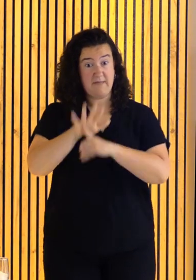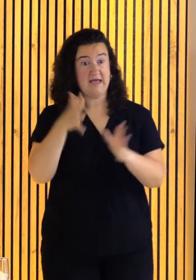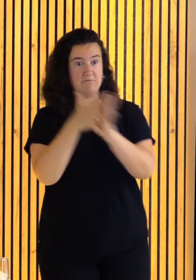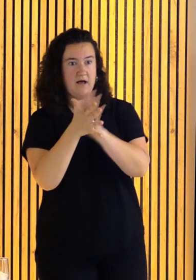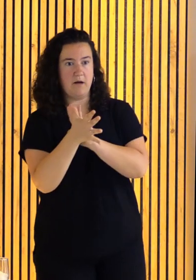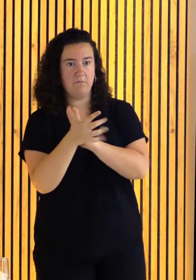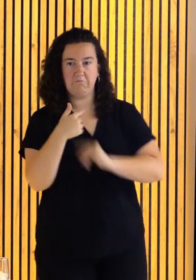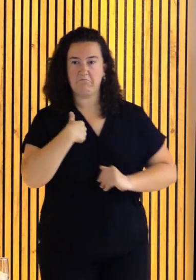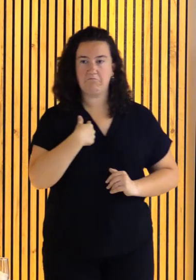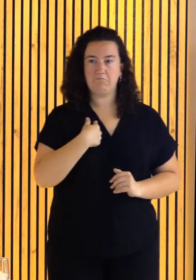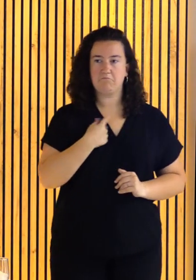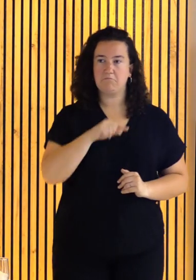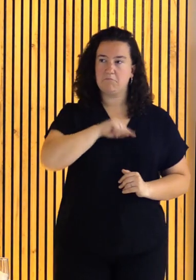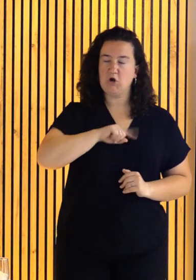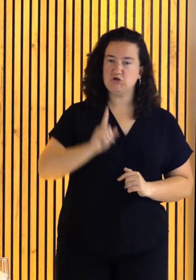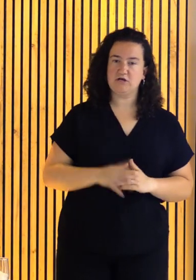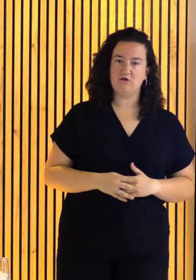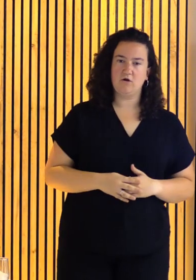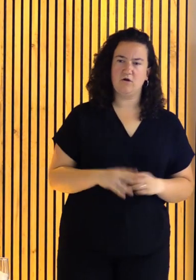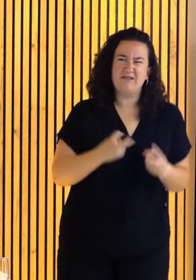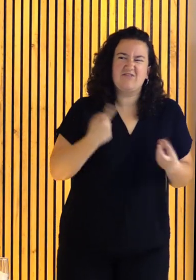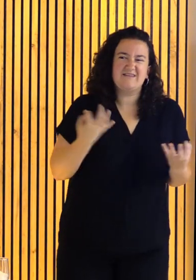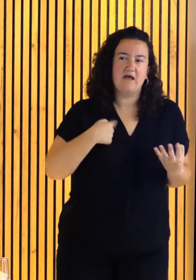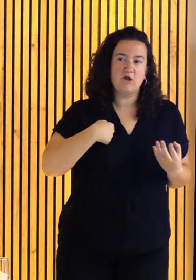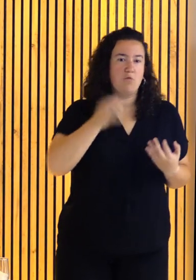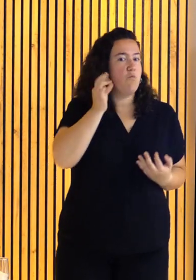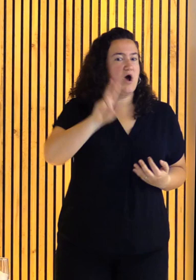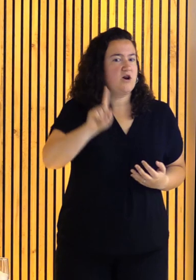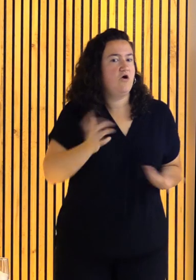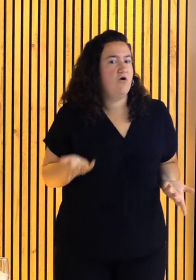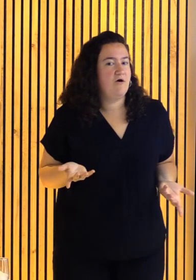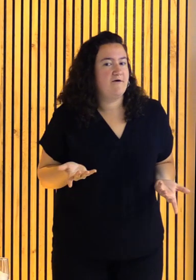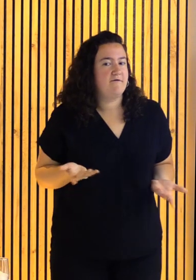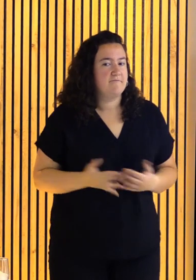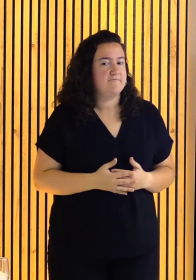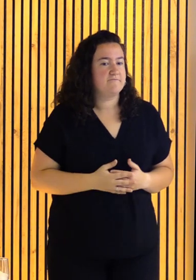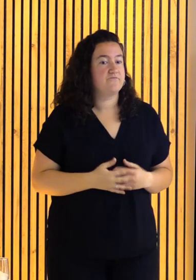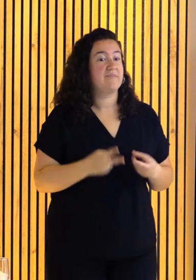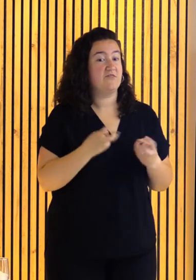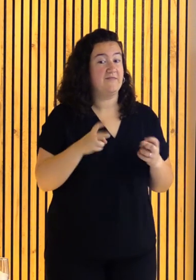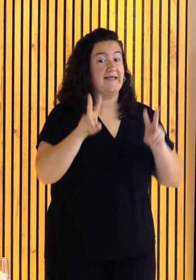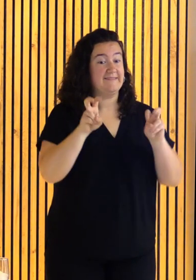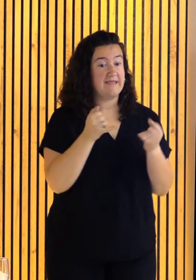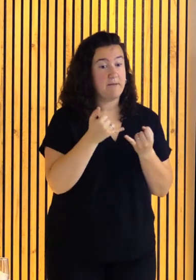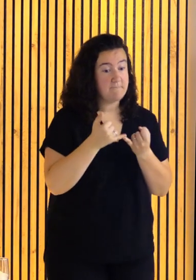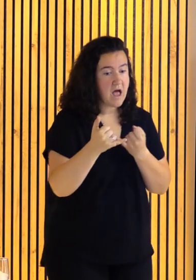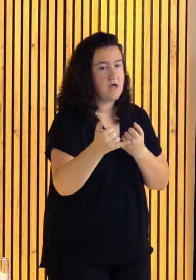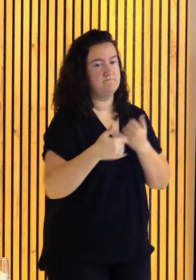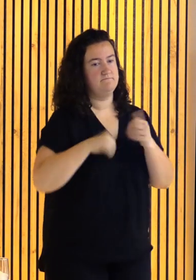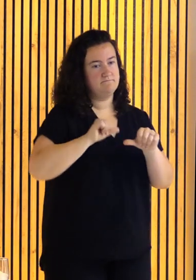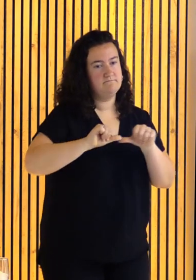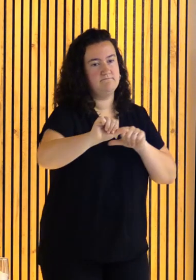ez zuen, eta orduan zer, ez nahiz emakumea ala. Ez? Orduan, ba, bueno, pixkat horri hartuz, hildo horri jarraituz, egin